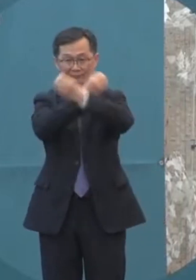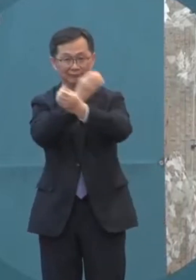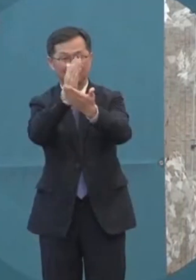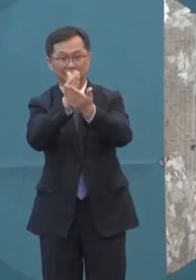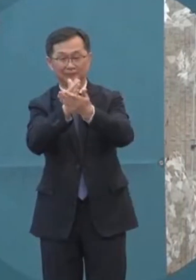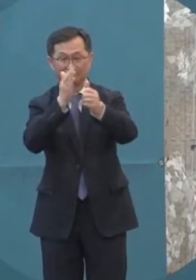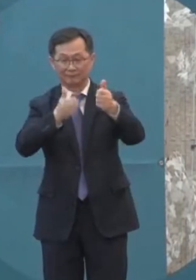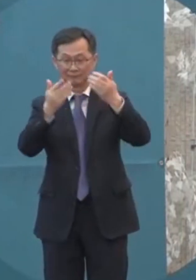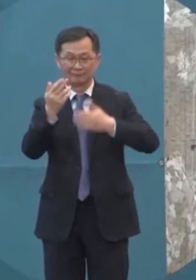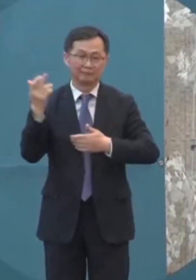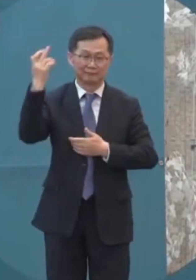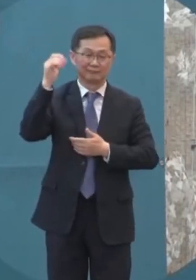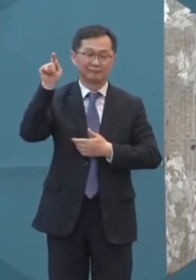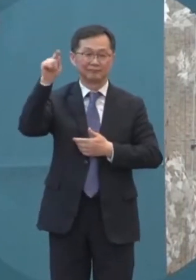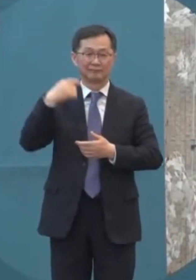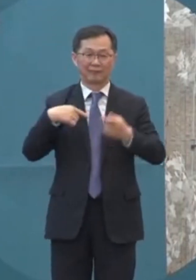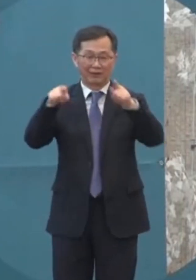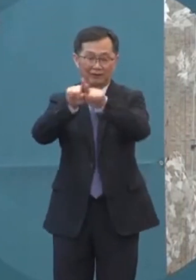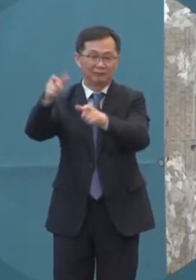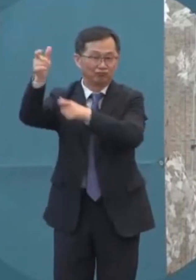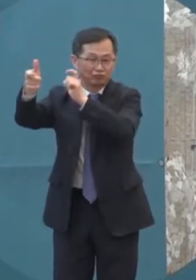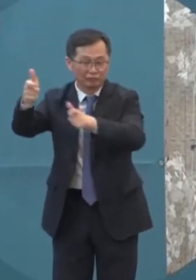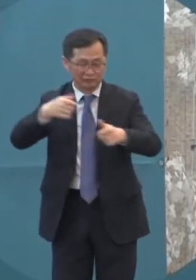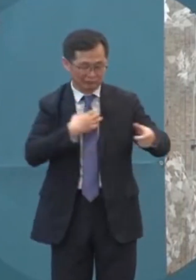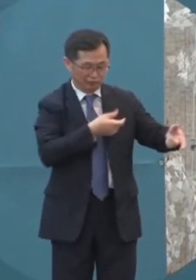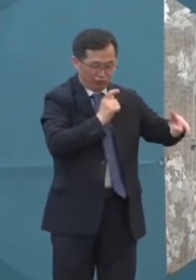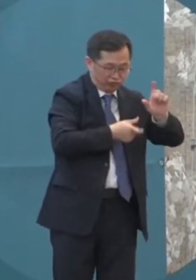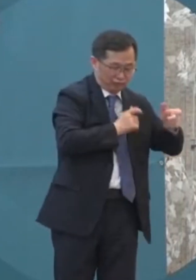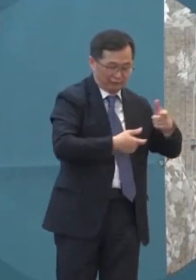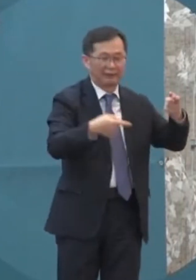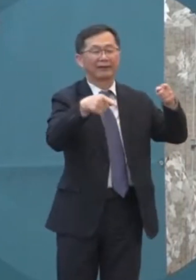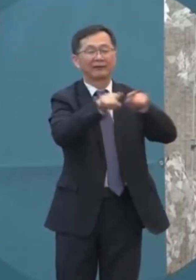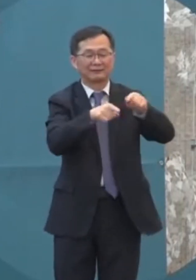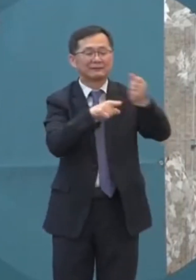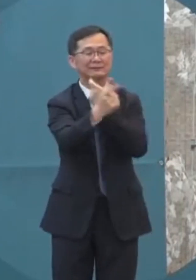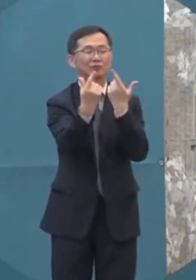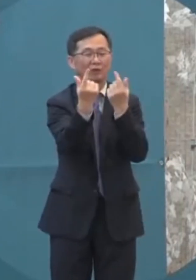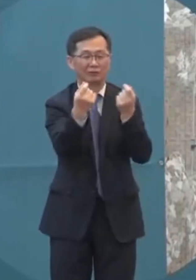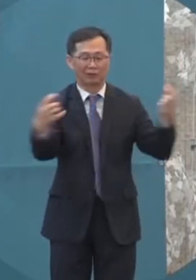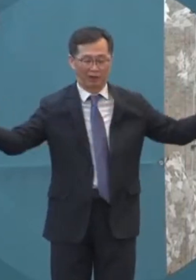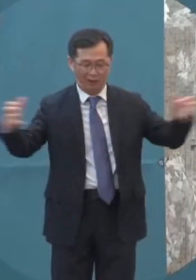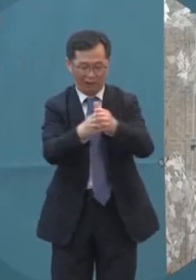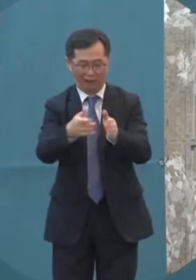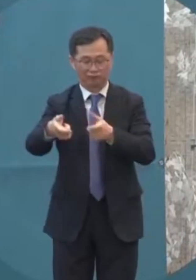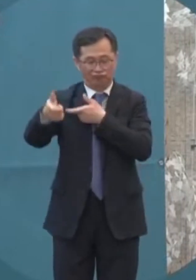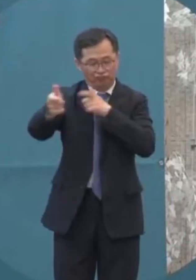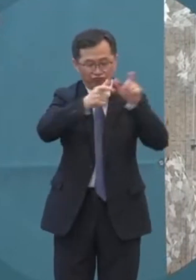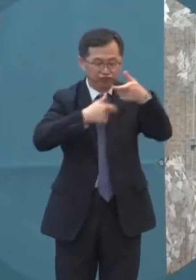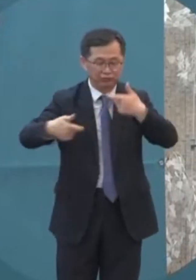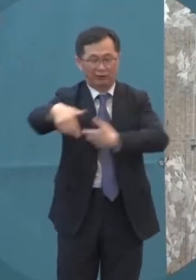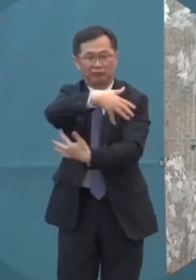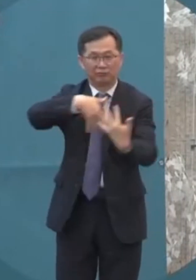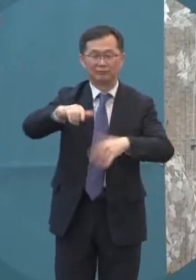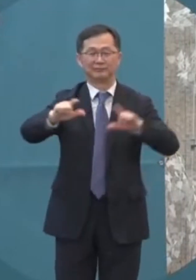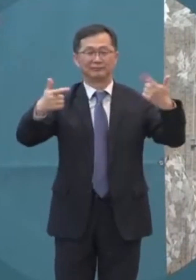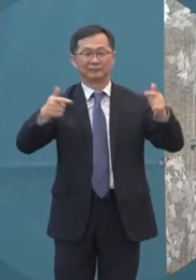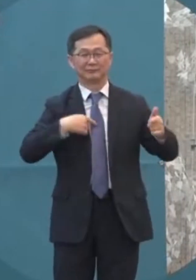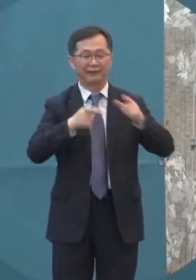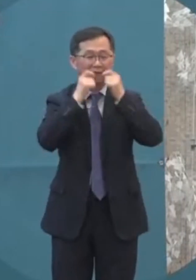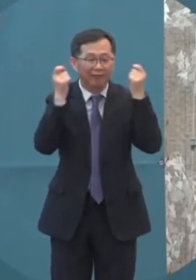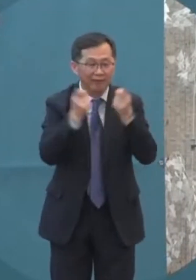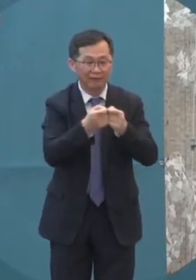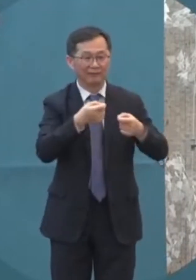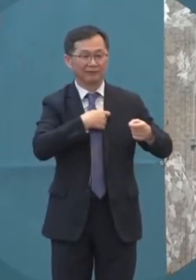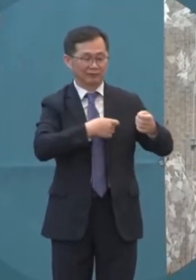우리 형님께서 그쪽으로도 술 마시고 저하고도 술 먹었다. 예, 저는 사적인